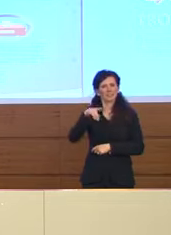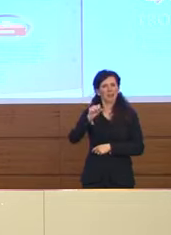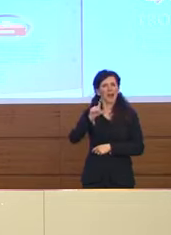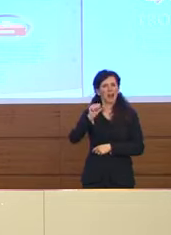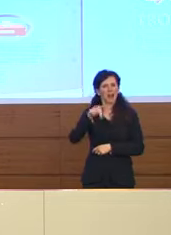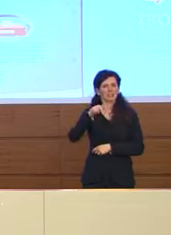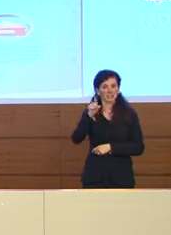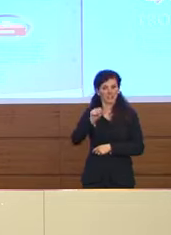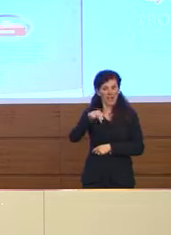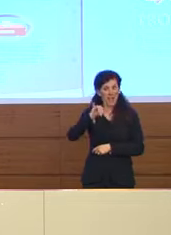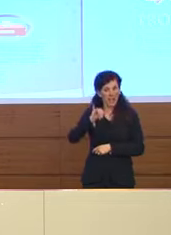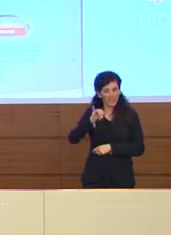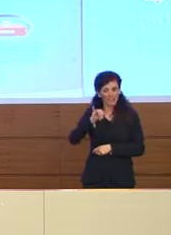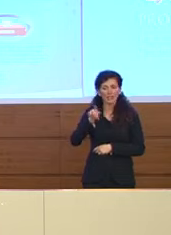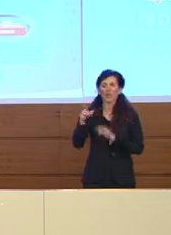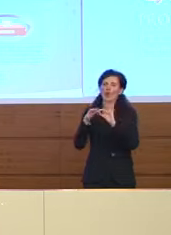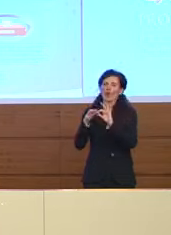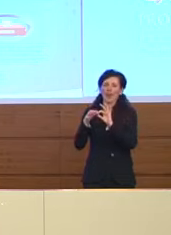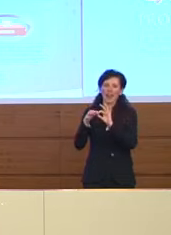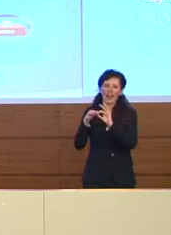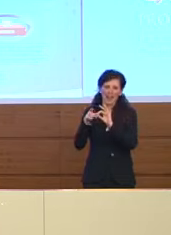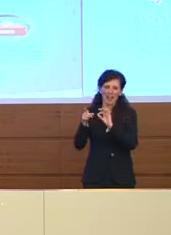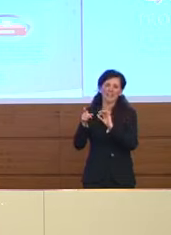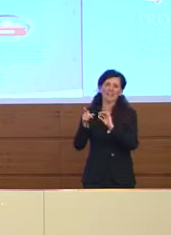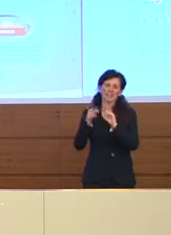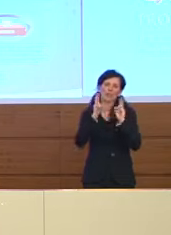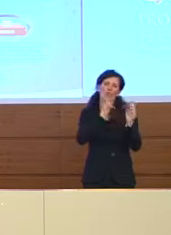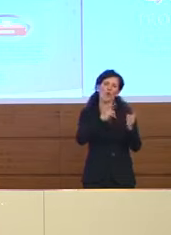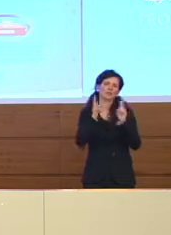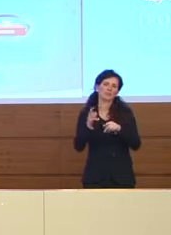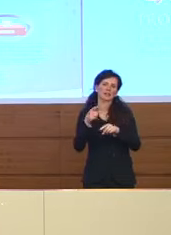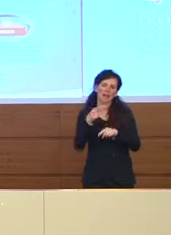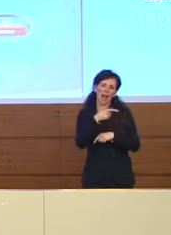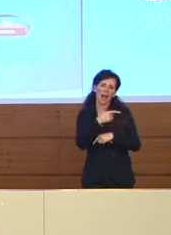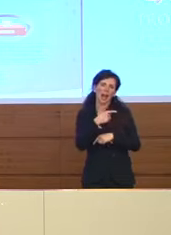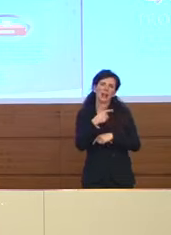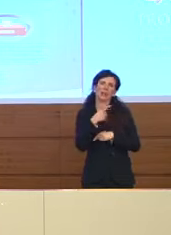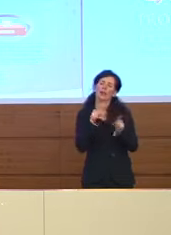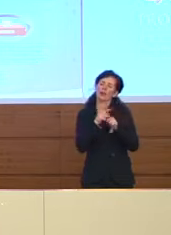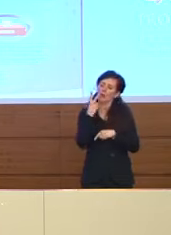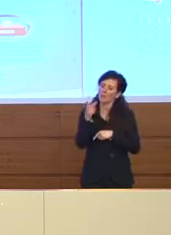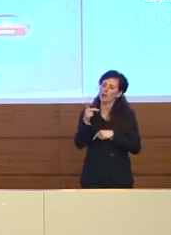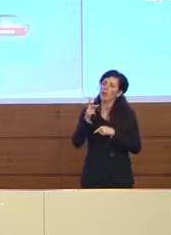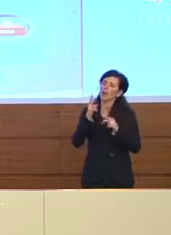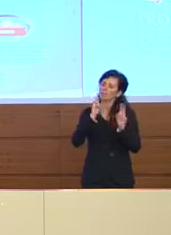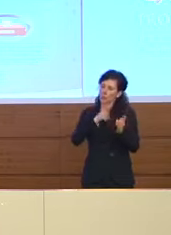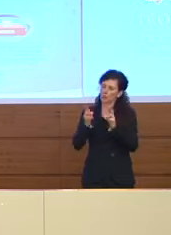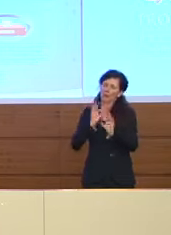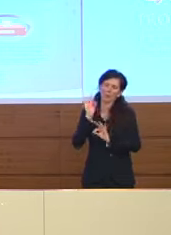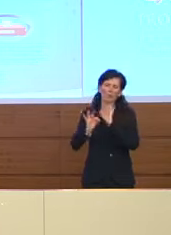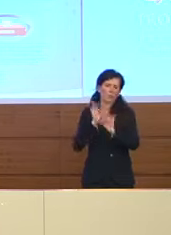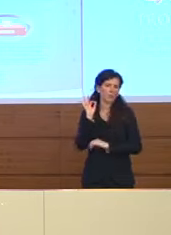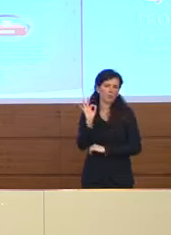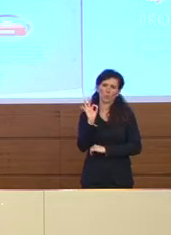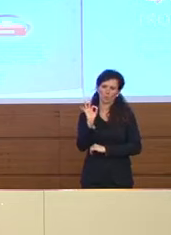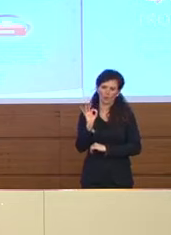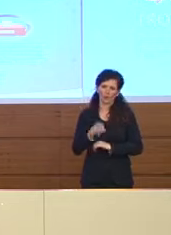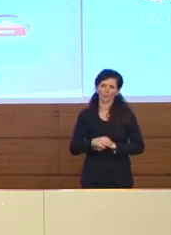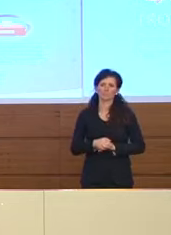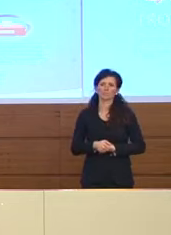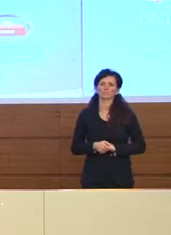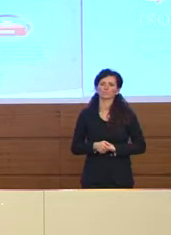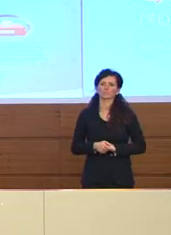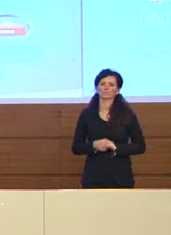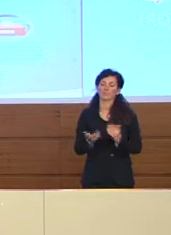medesimo non me li vogliono più in generale del sistema sanitario nazionale ma la seconda